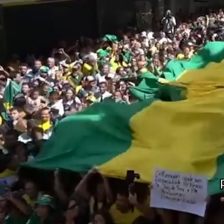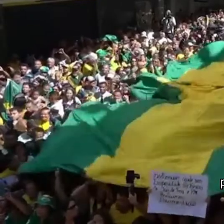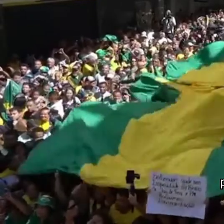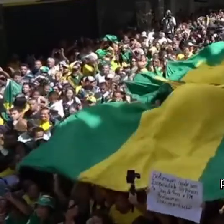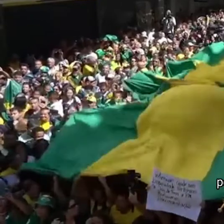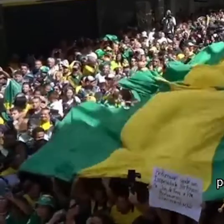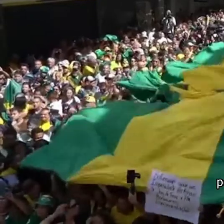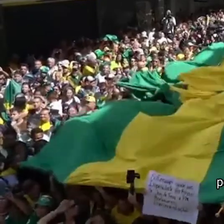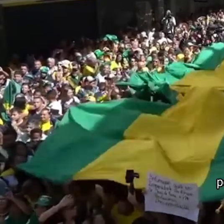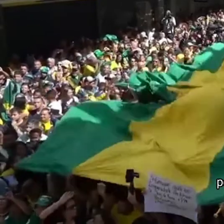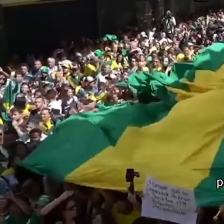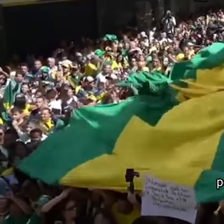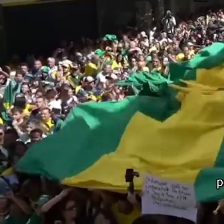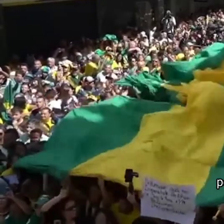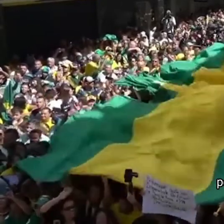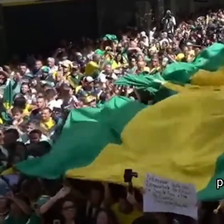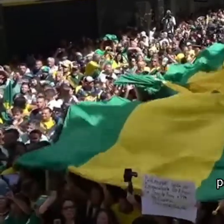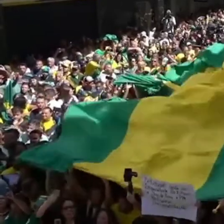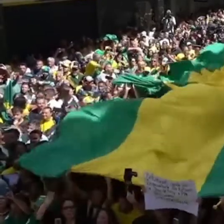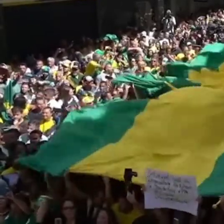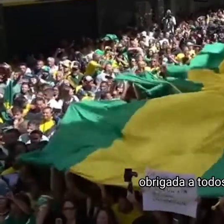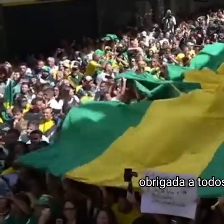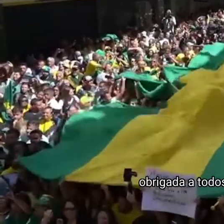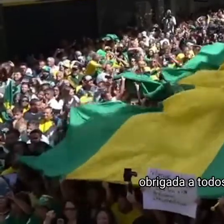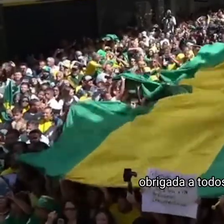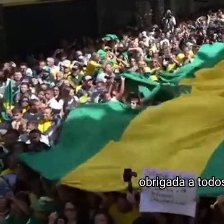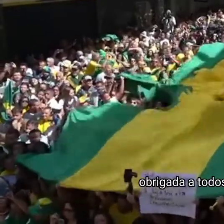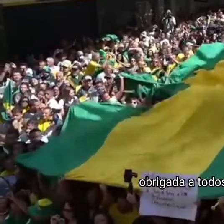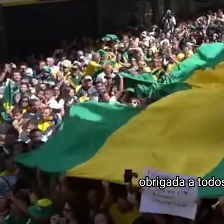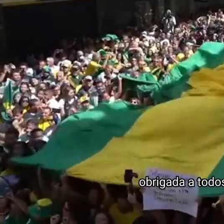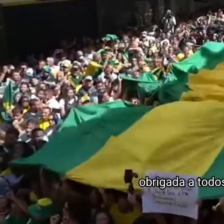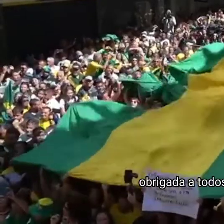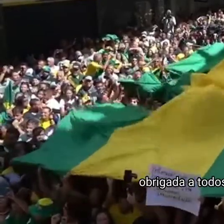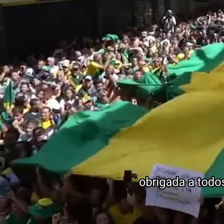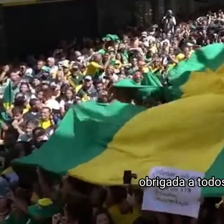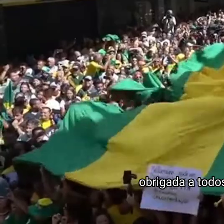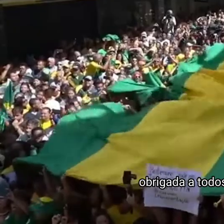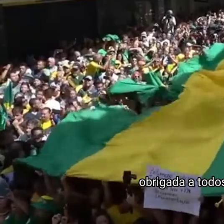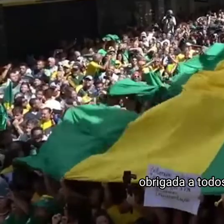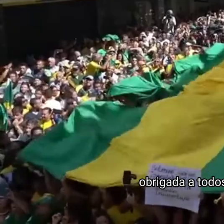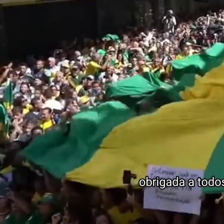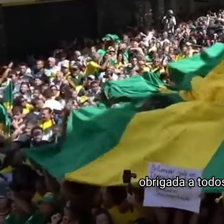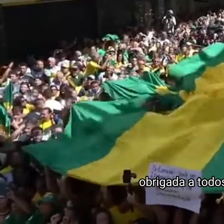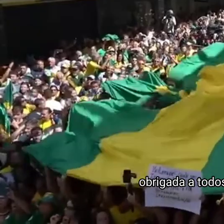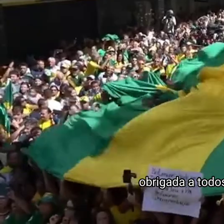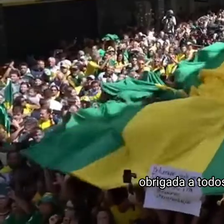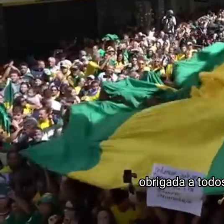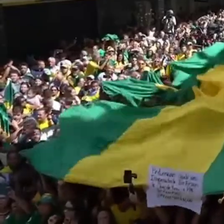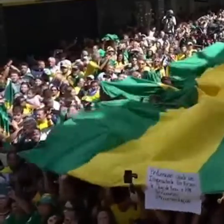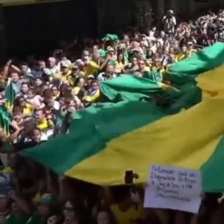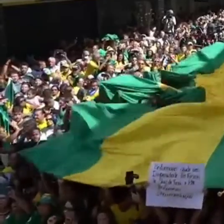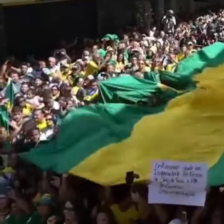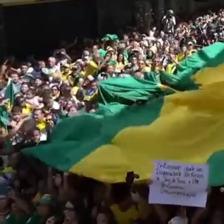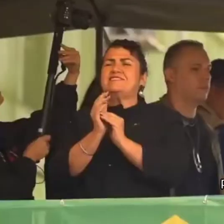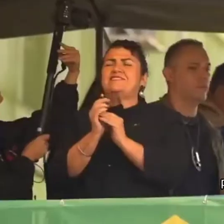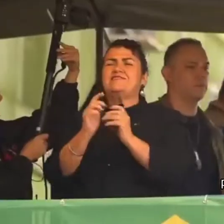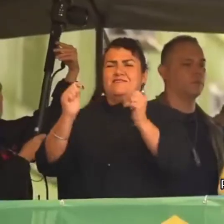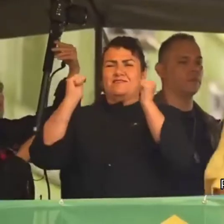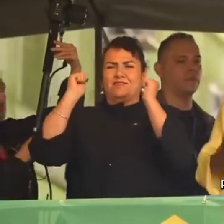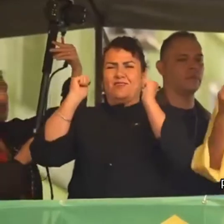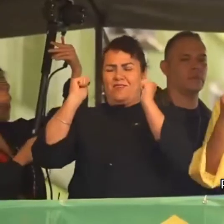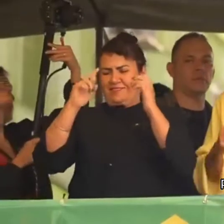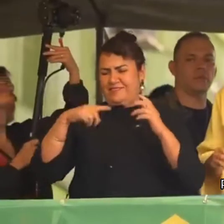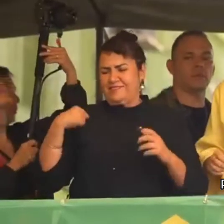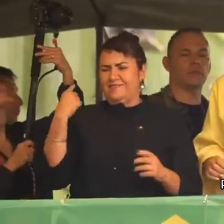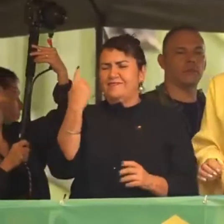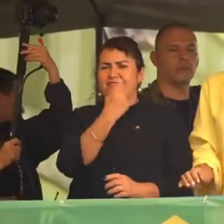pela nossa família, pelo nosso governo. Obrigada a todos que mandam energias positivas para